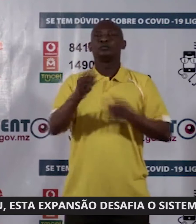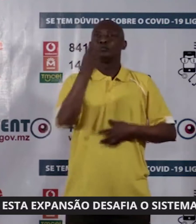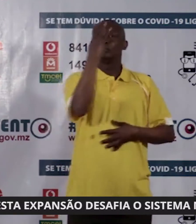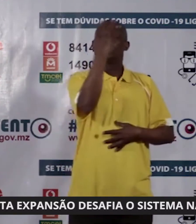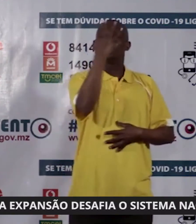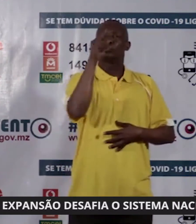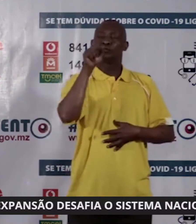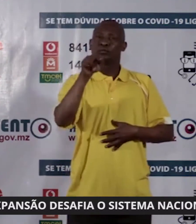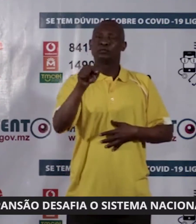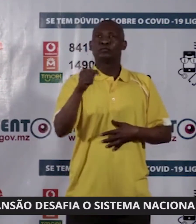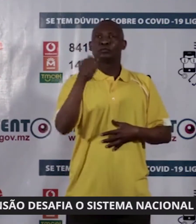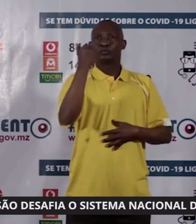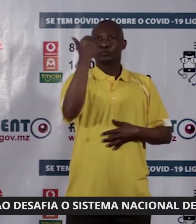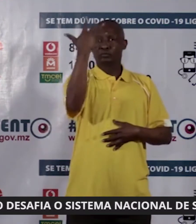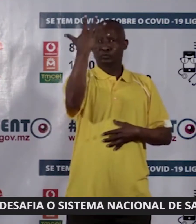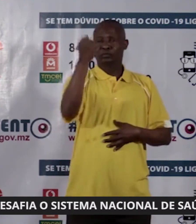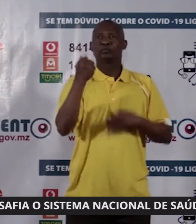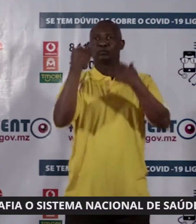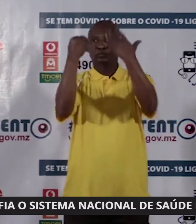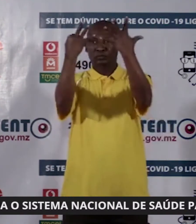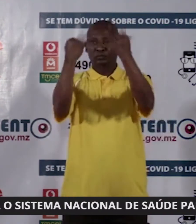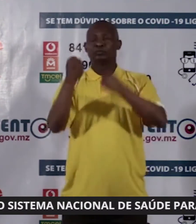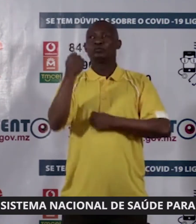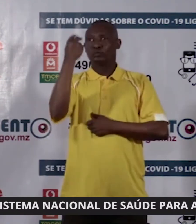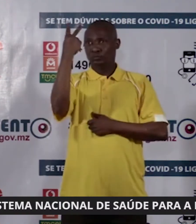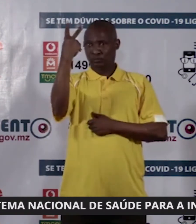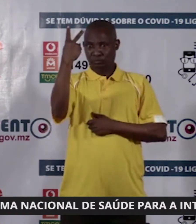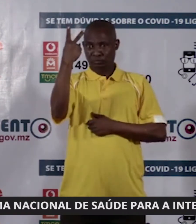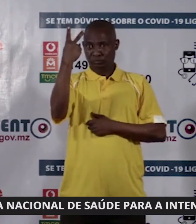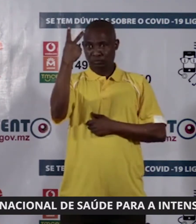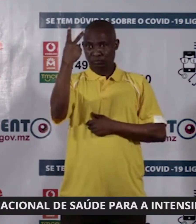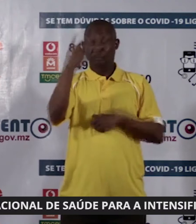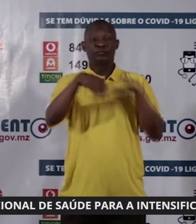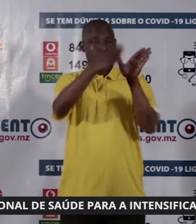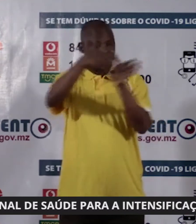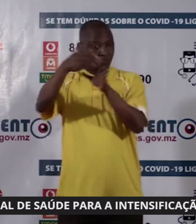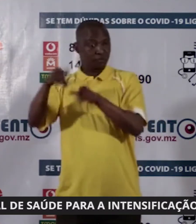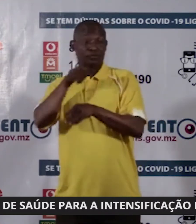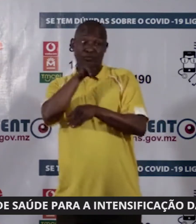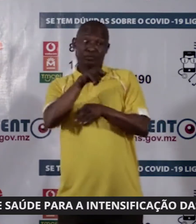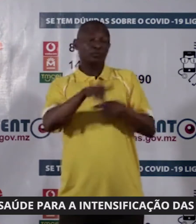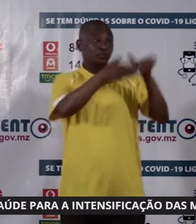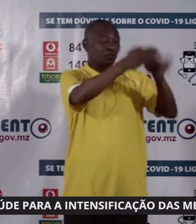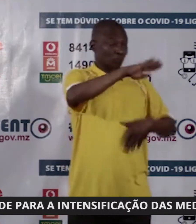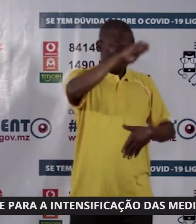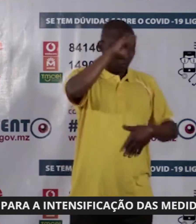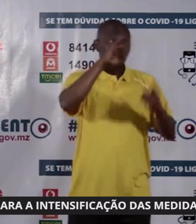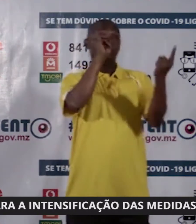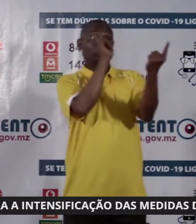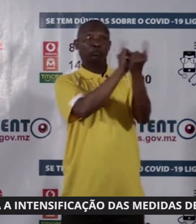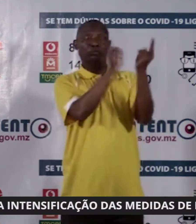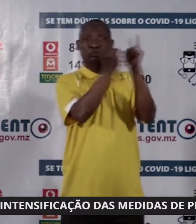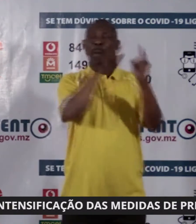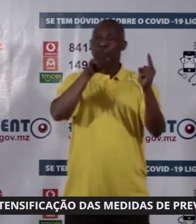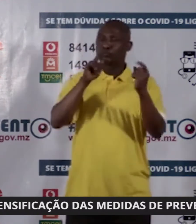3.582 indivíduos estão em seguimento por terem mantido contacto com o caso positivo. Até